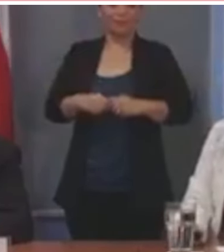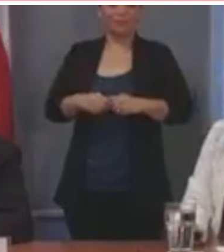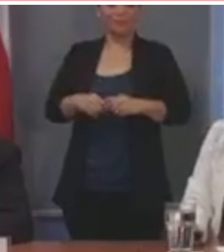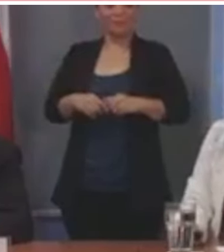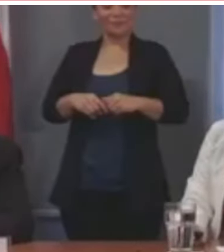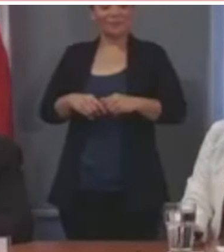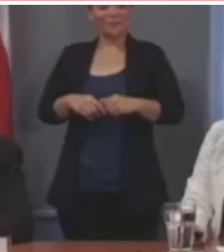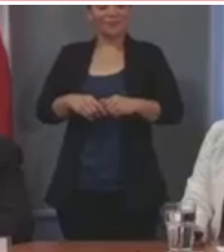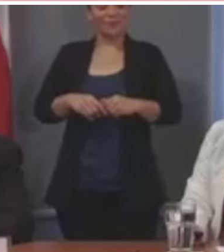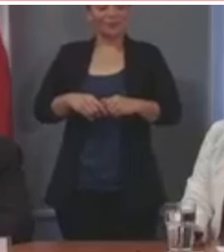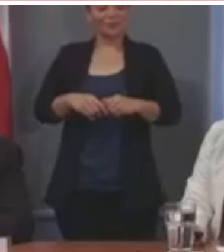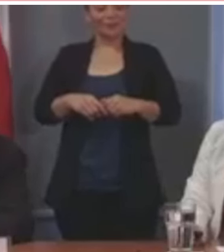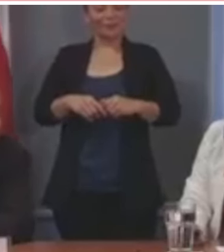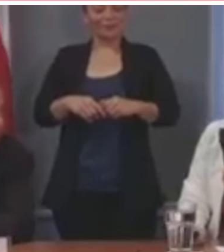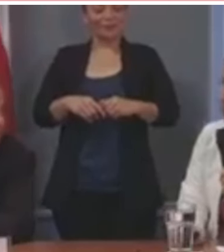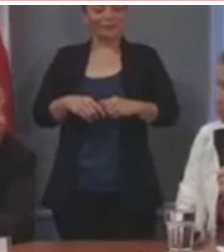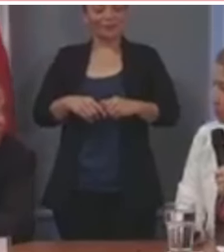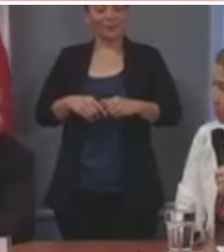llaman?